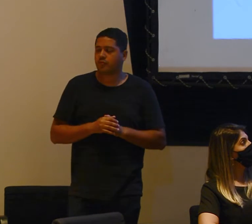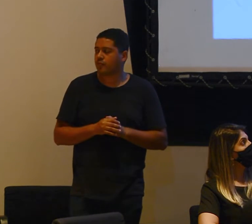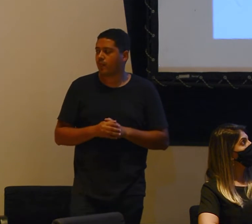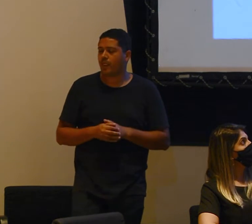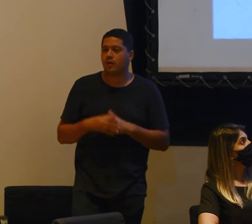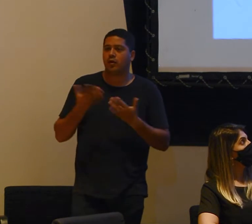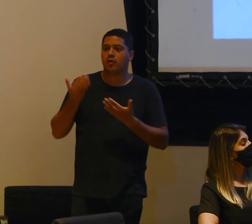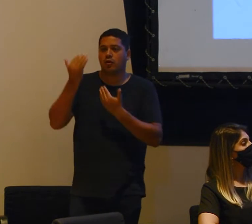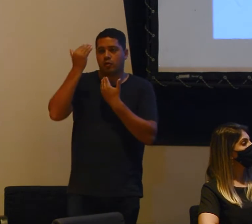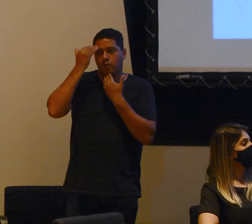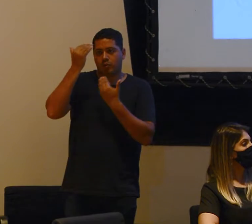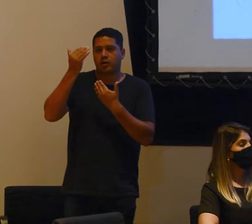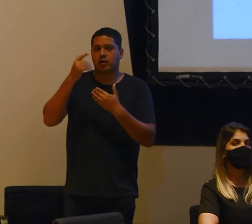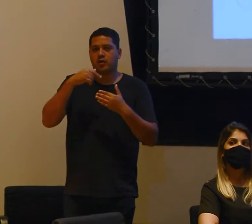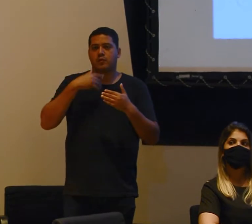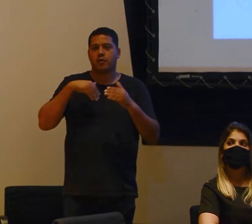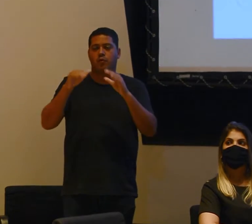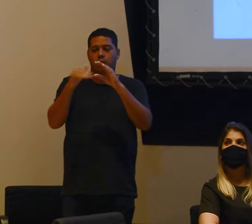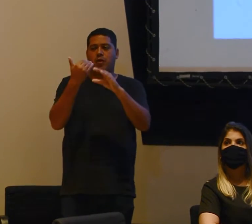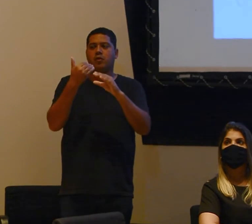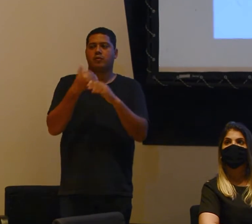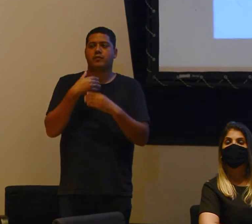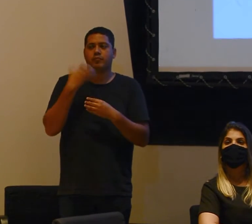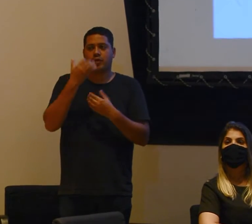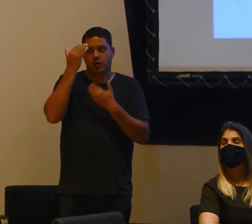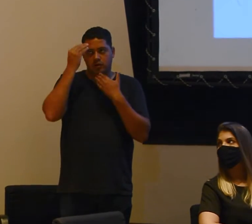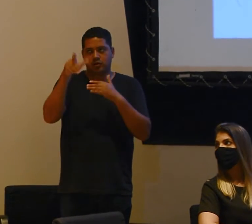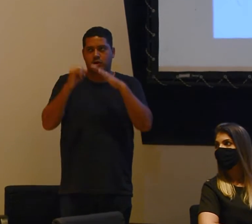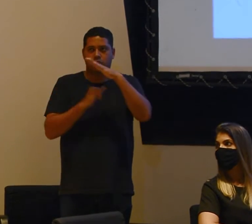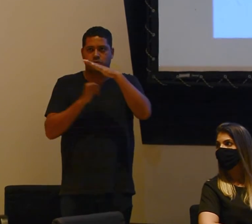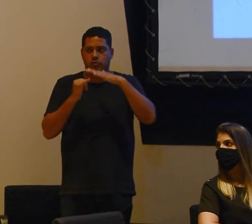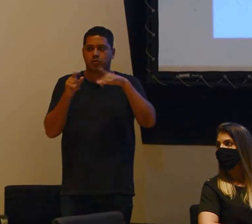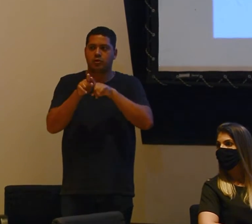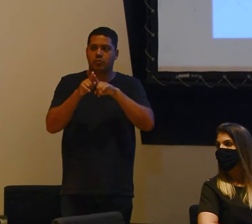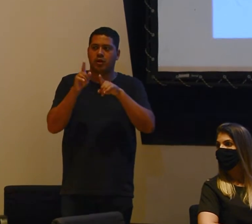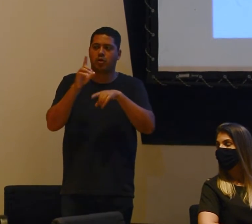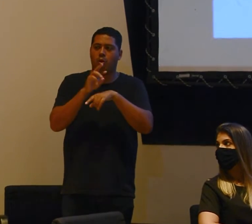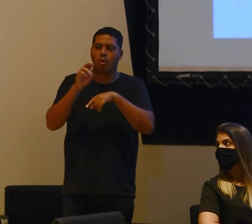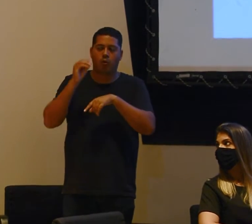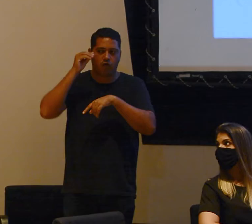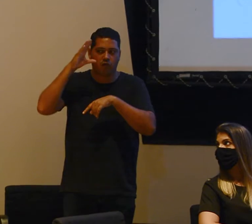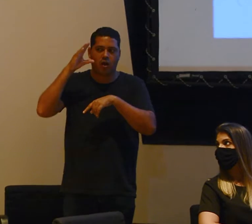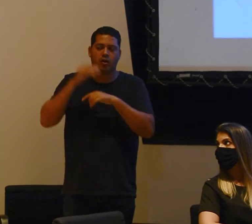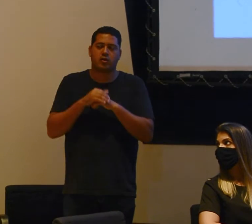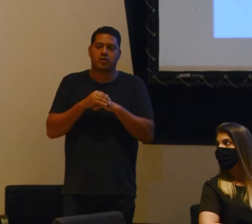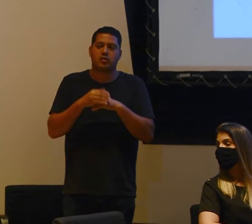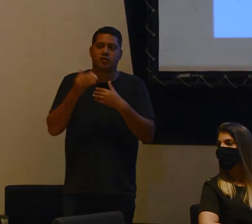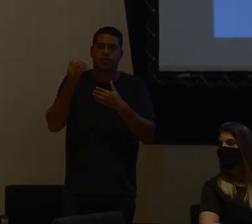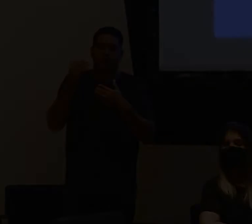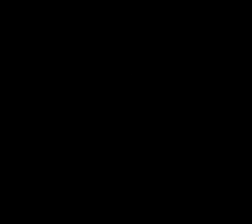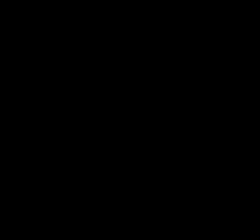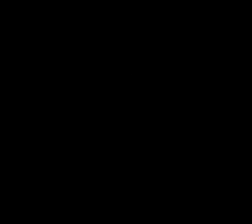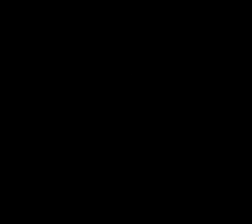Muito obrigada, esse é meu e-mail, eu queria agradecer ao Instituto e ao Dr. Faiez por isso, e eu espero que vocês aproveitem o